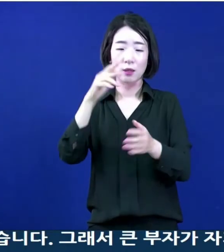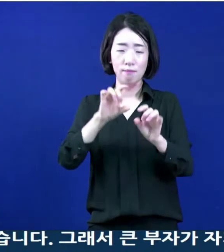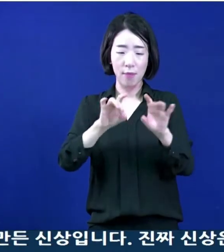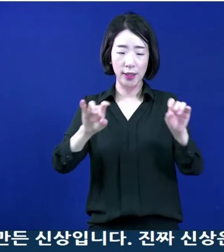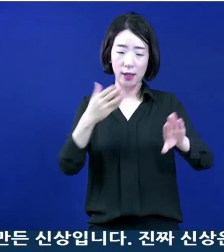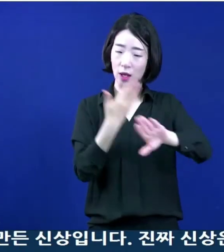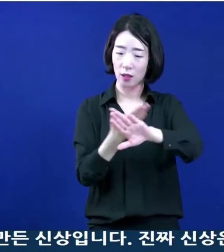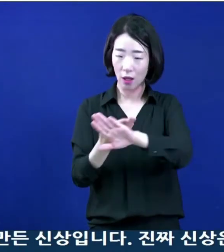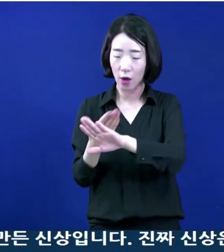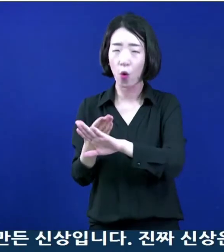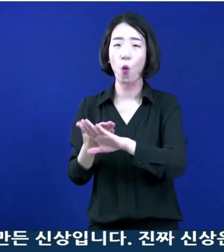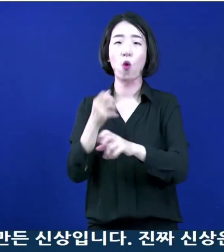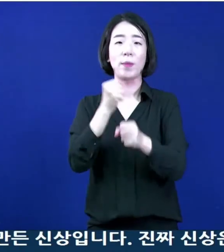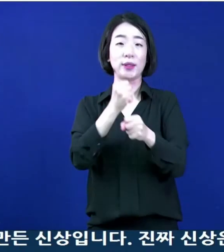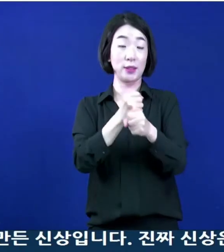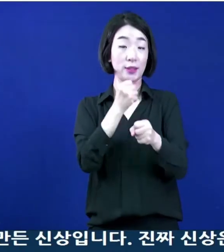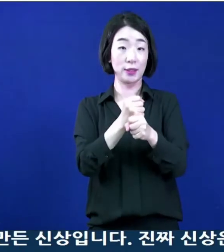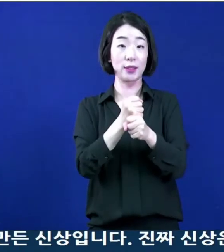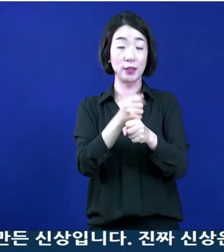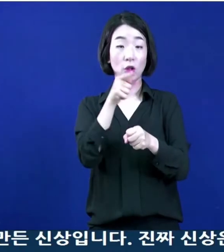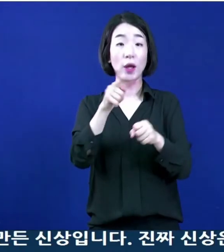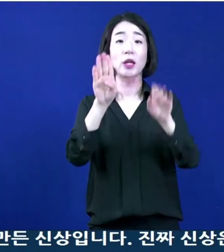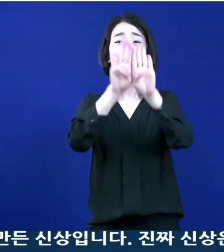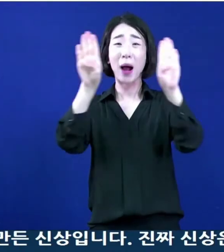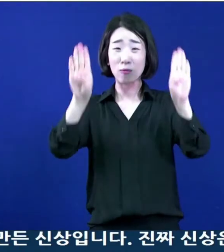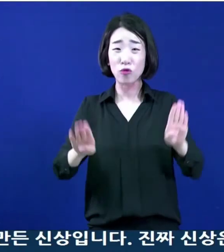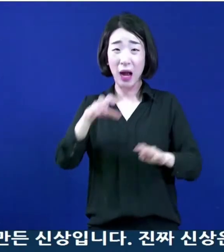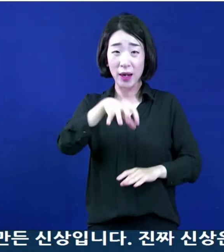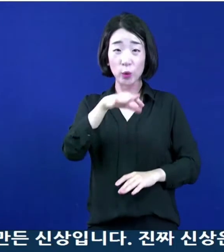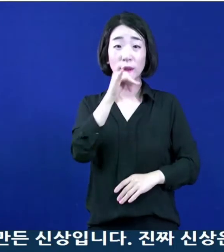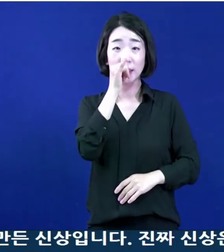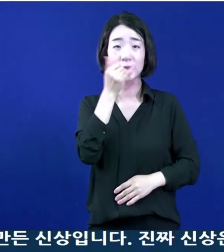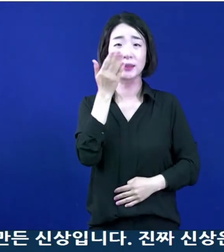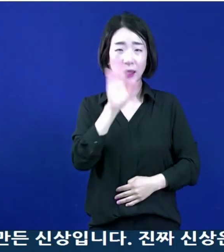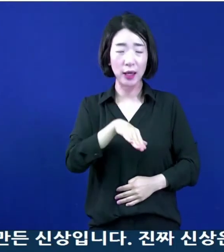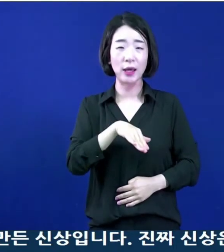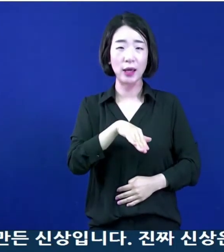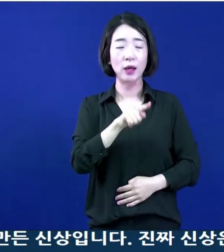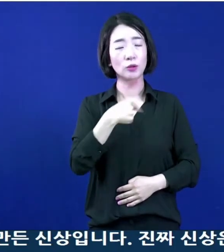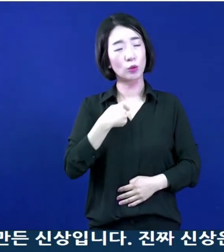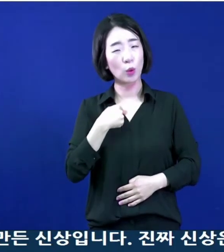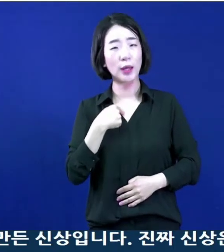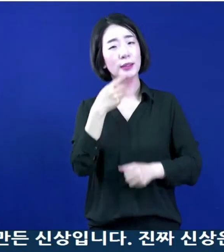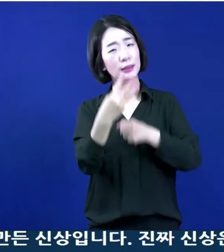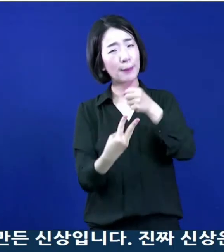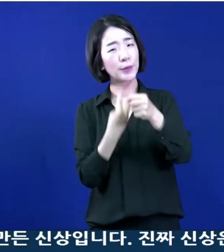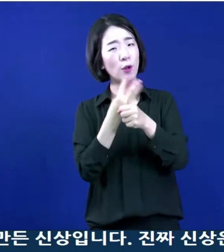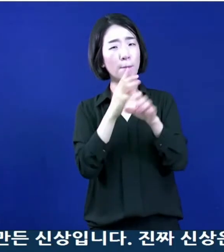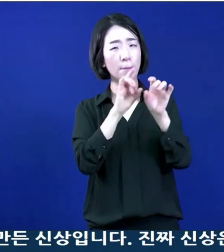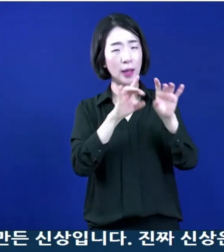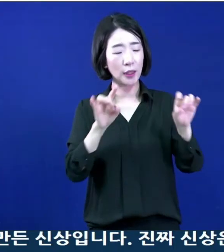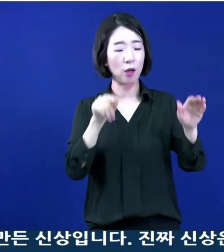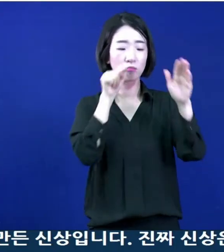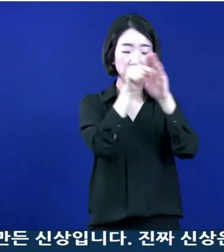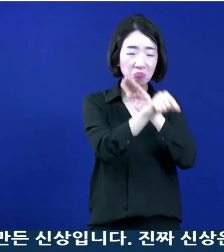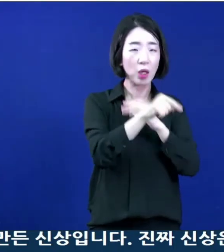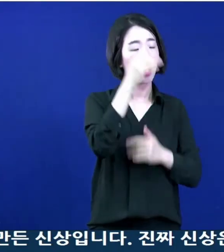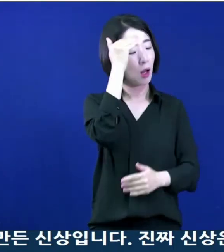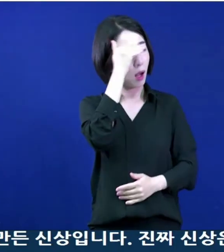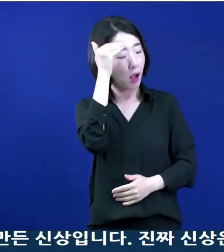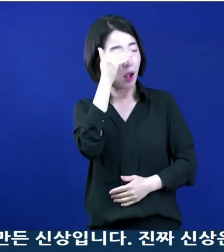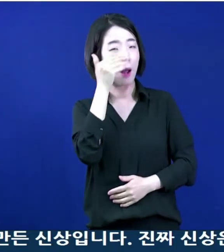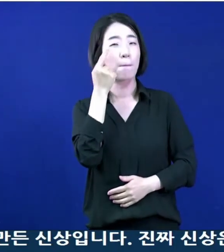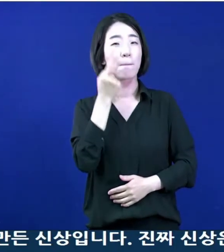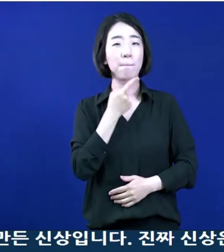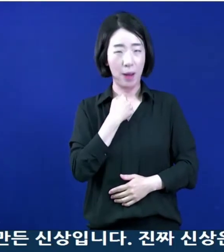셀수크 박물관이라는 데 가면 있습니다. 그 박물관이 저는 한 3년마다 한 번씩 갔었어요 전에는. 근데 지금은 한 7, 8년 못